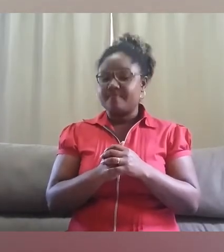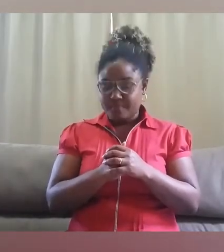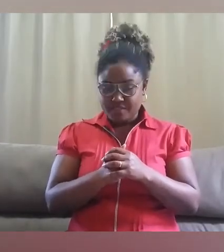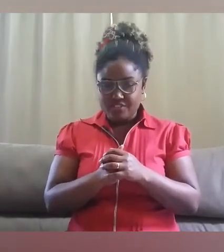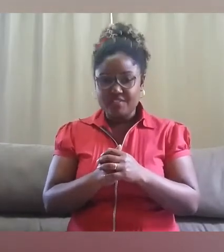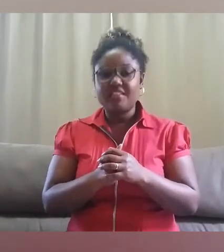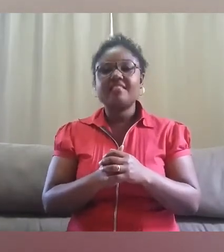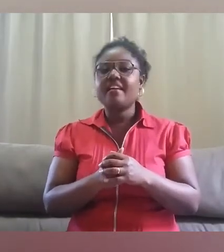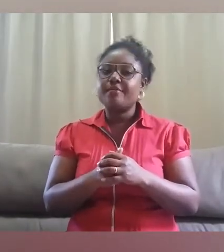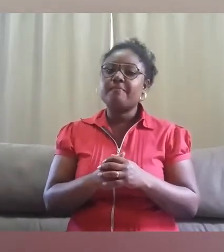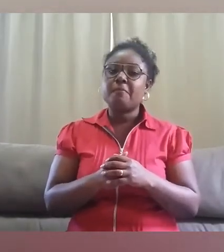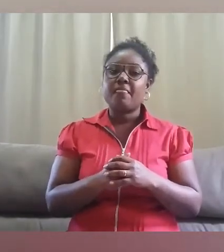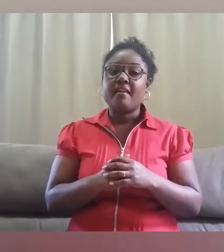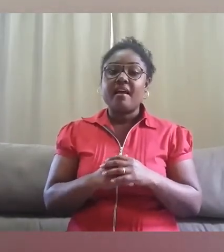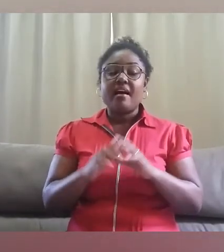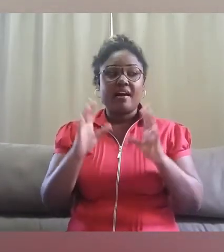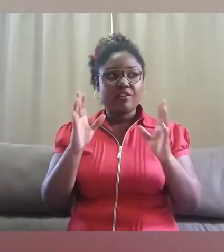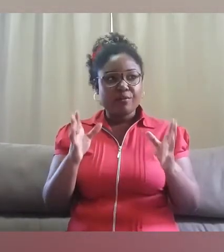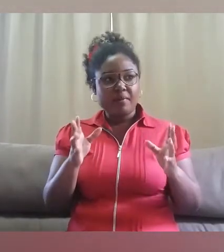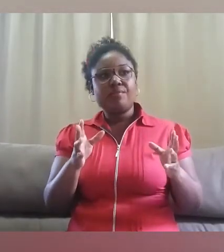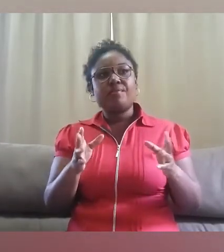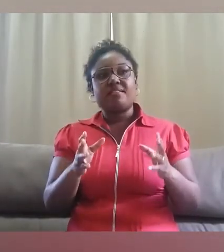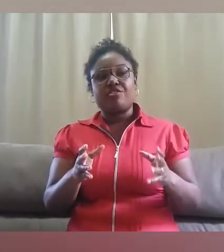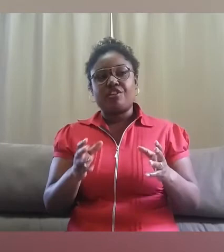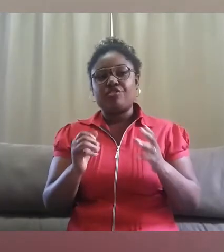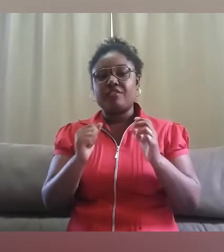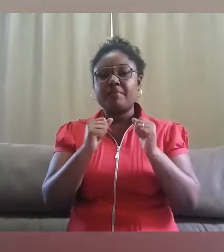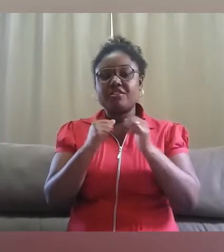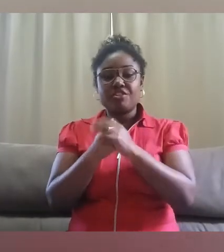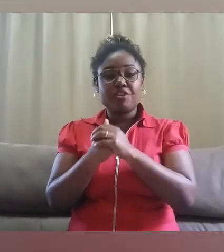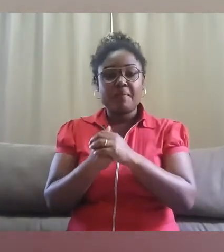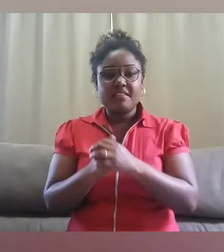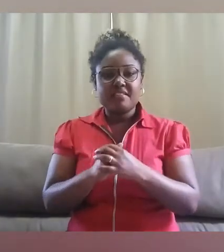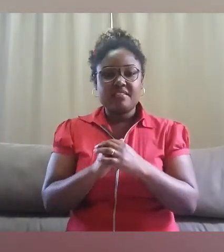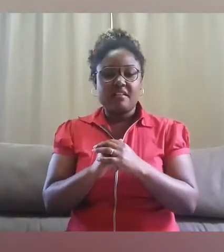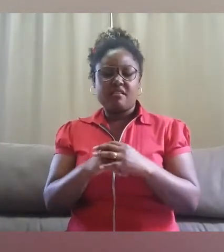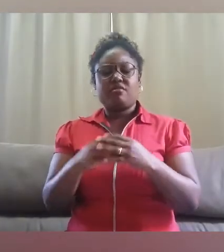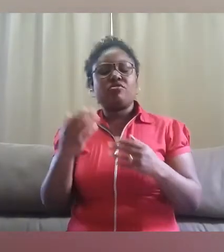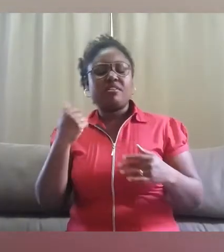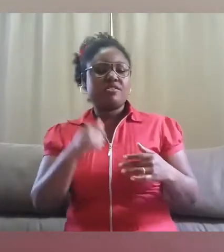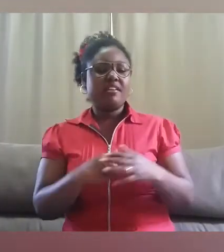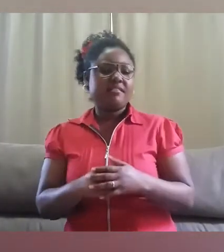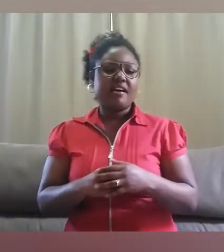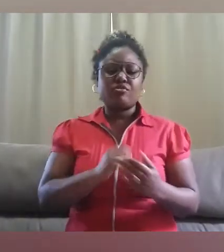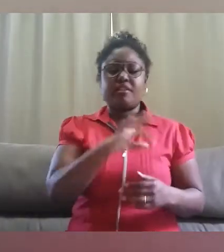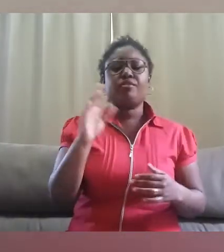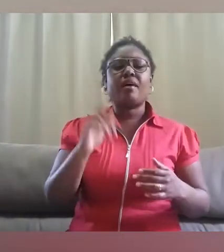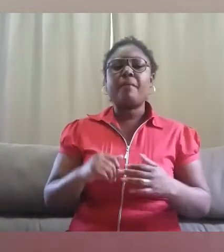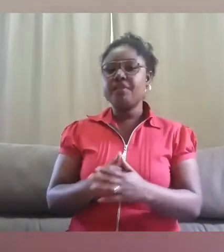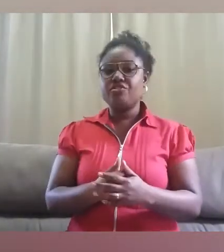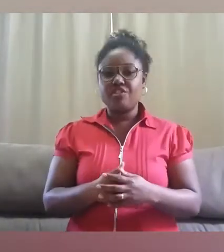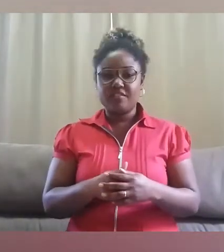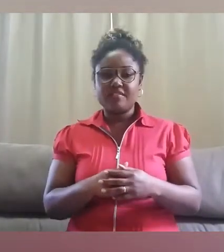Pode soletrar. Agora, uma coisa, gente. Tem gente que pensa assim, não, eu sei soletrar, eu soletro rapidinho.